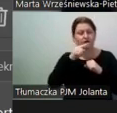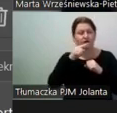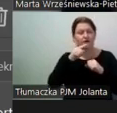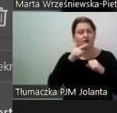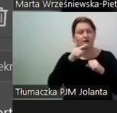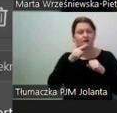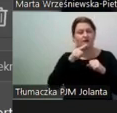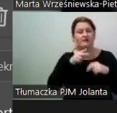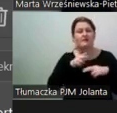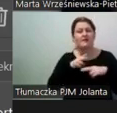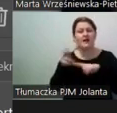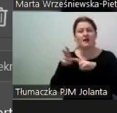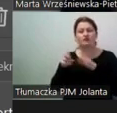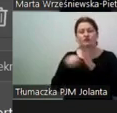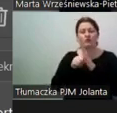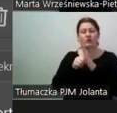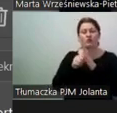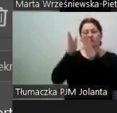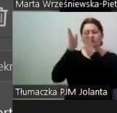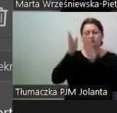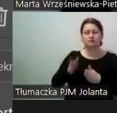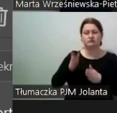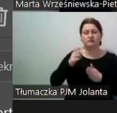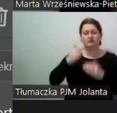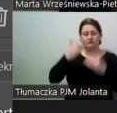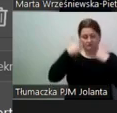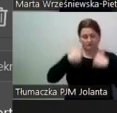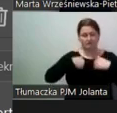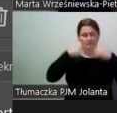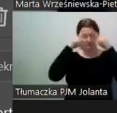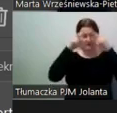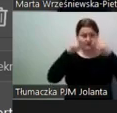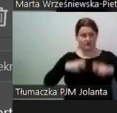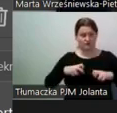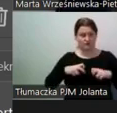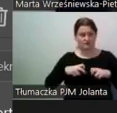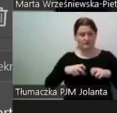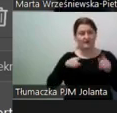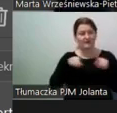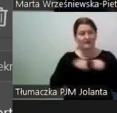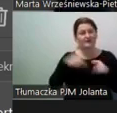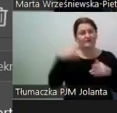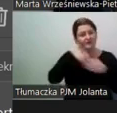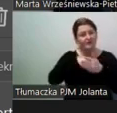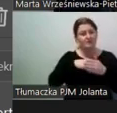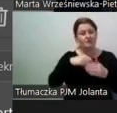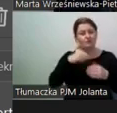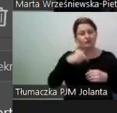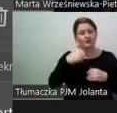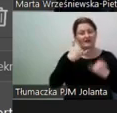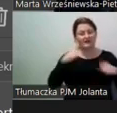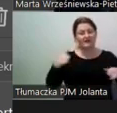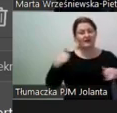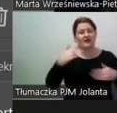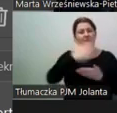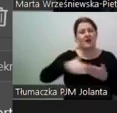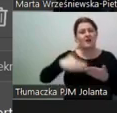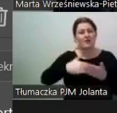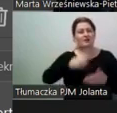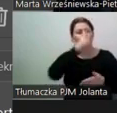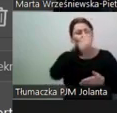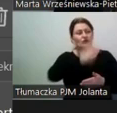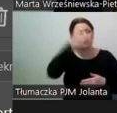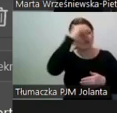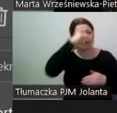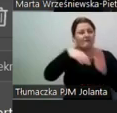osoby diagnozującej, czyli bierzemy pod uwagę również inne elementy związane z funkcjonowaniem ucznia